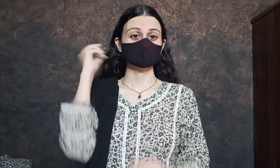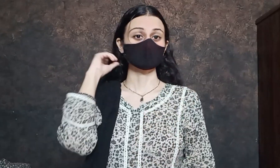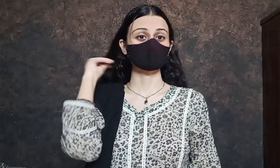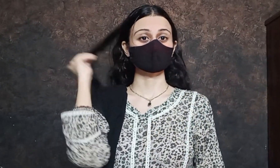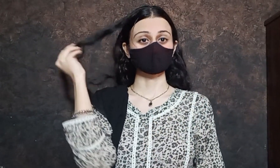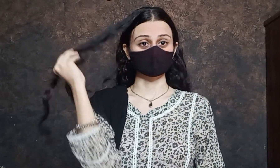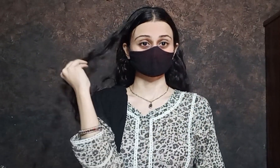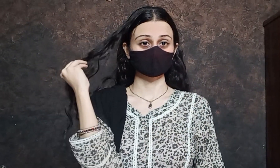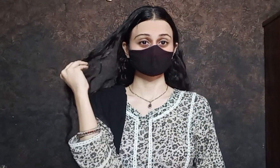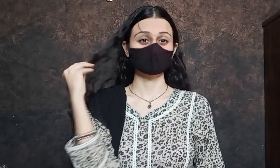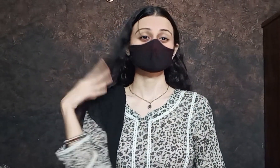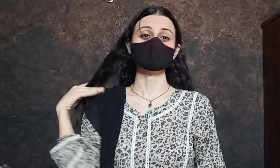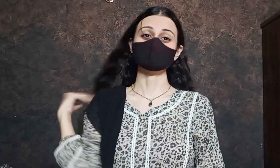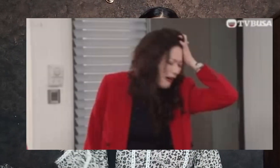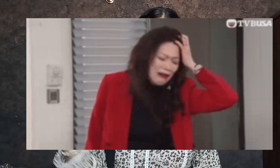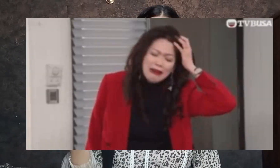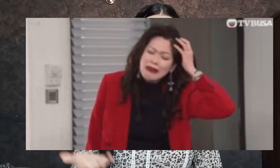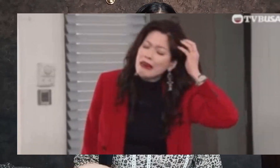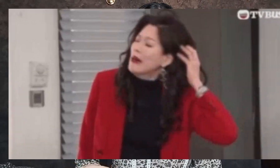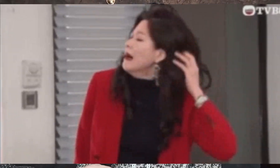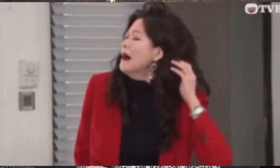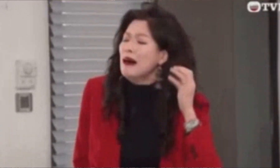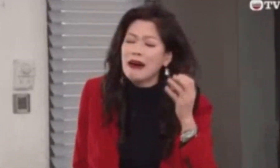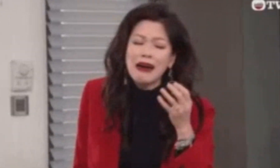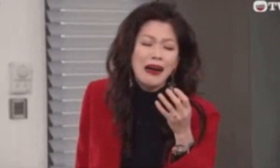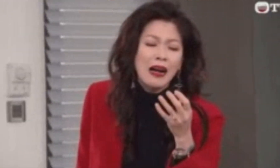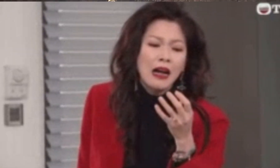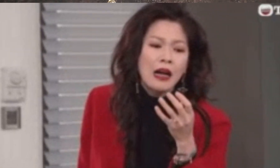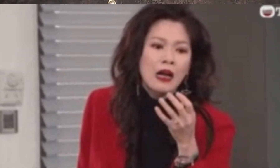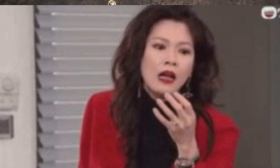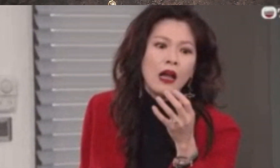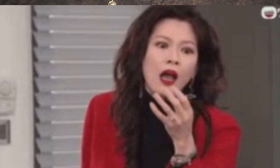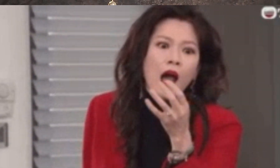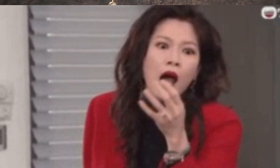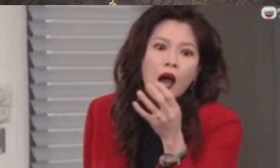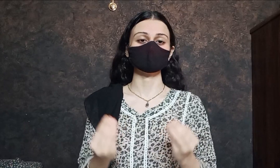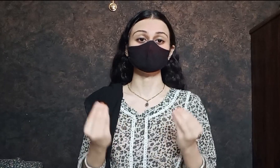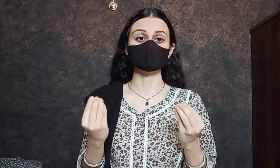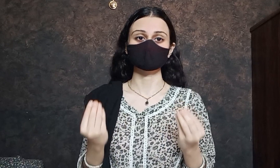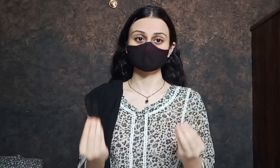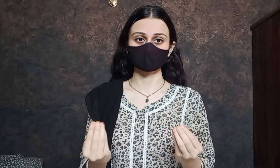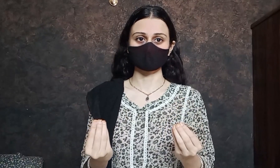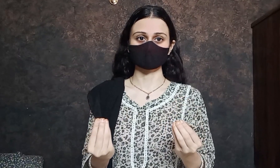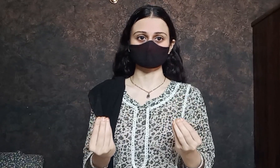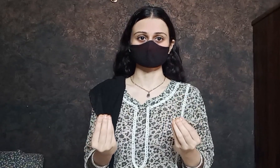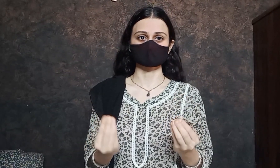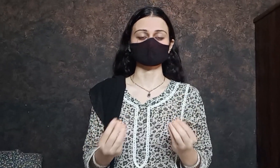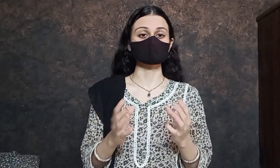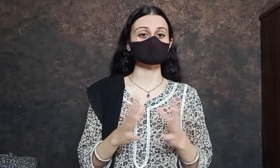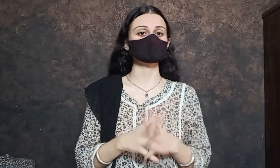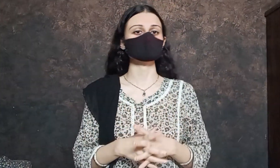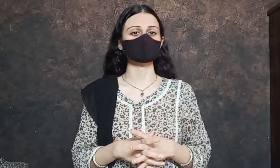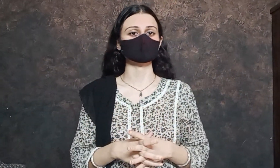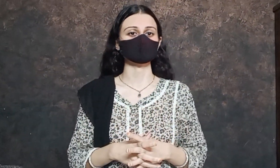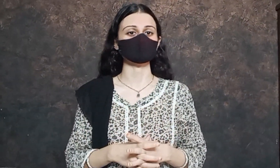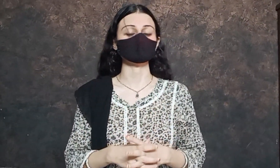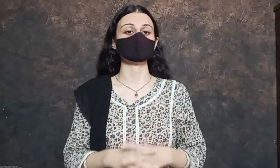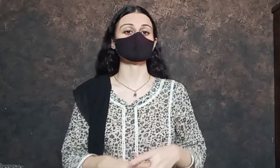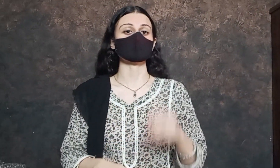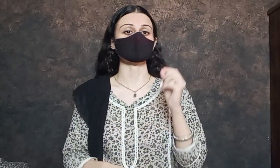हैं या आपको हेयर फॉल हो रहा है या आप गंजे हो रहे हो तो इसका मतलब आप में बायोटिन की डेफिशिएंसी है। इसके लिए आपको क्या करना होगा कि आपको